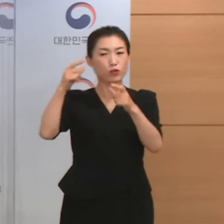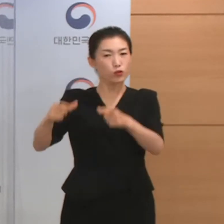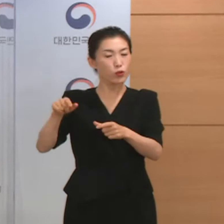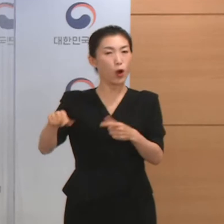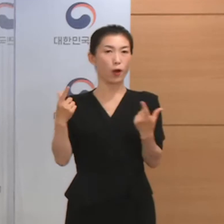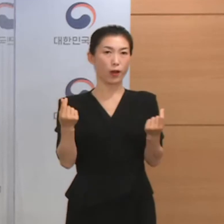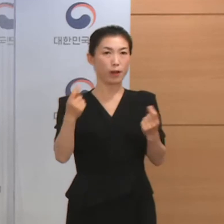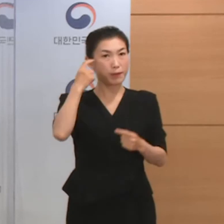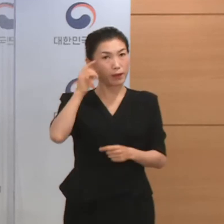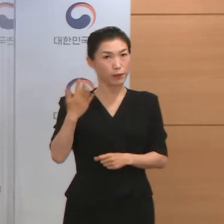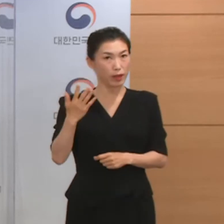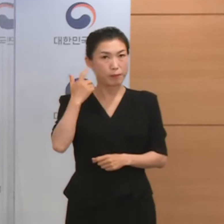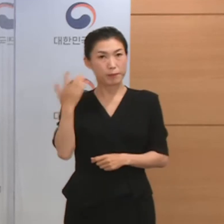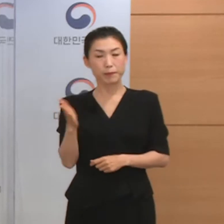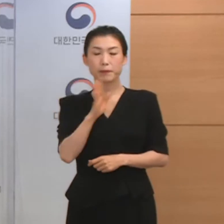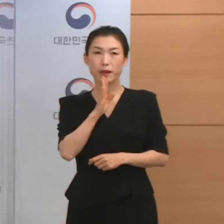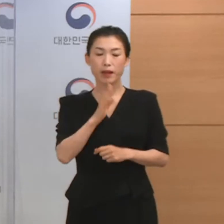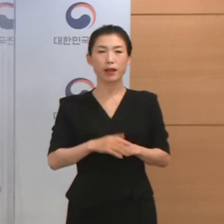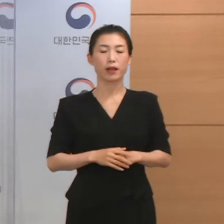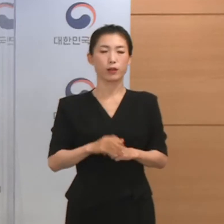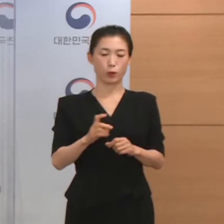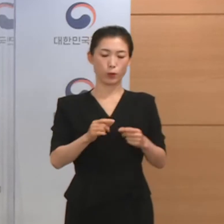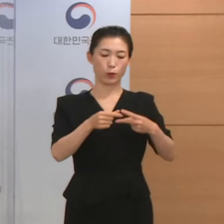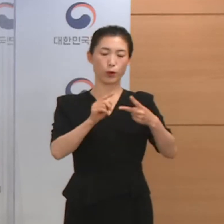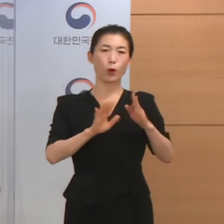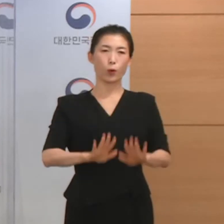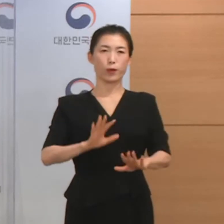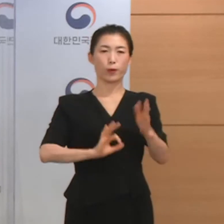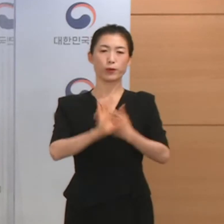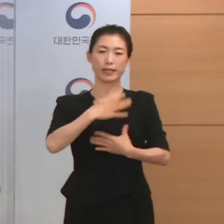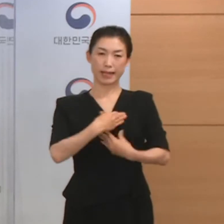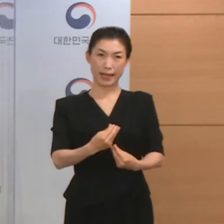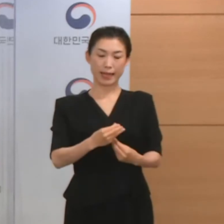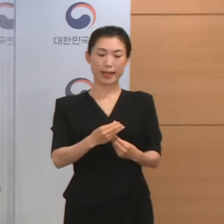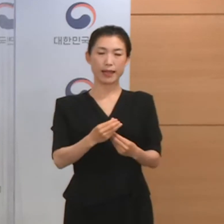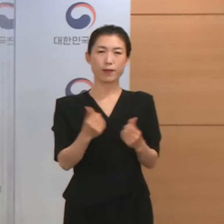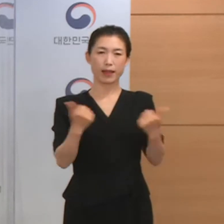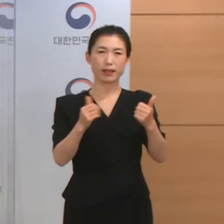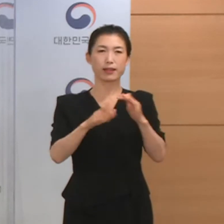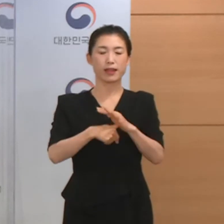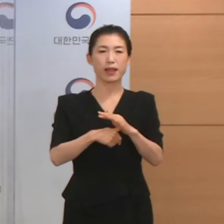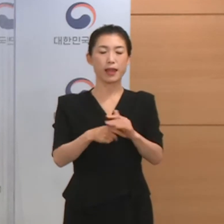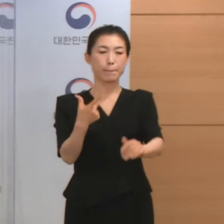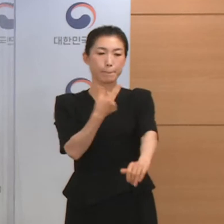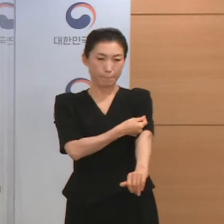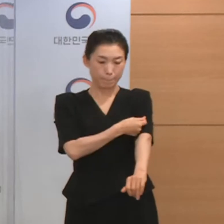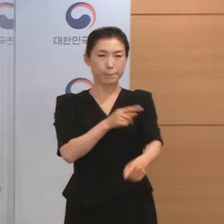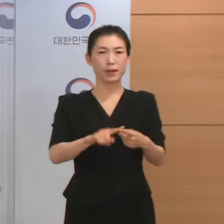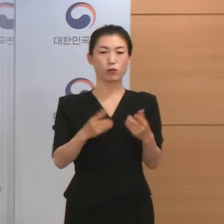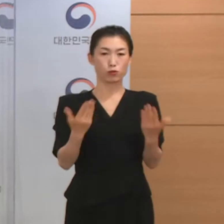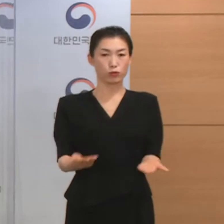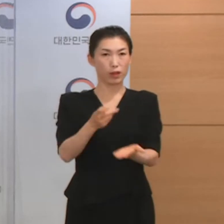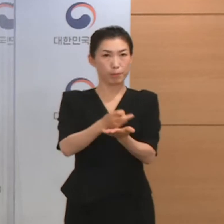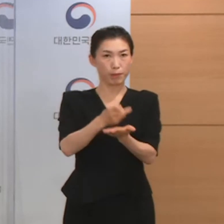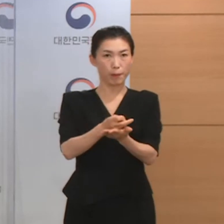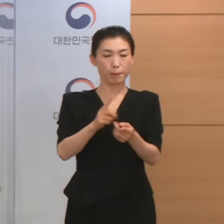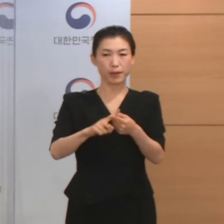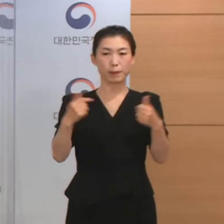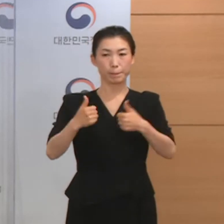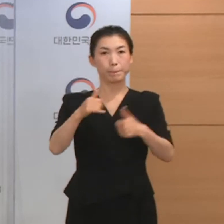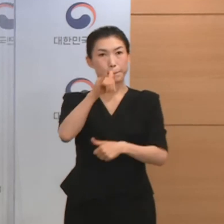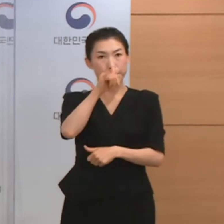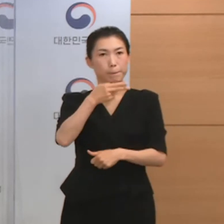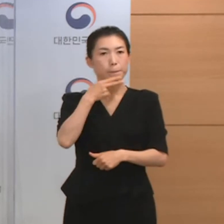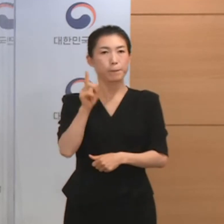궁금합니다. 또한 오늘 중대본 회의에서 백신 휴가 제도화도 논의됐는지 궁금합니다. 예,